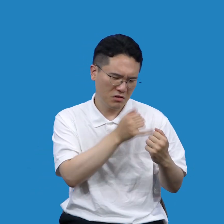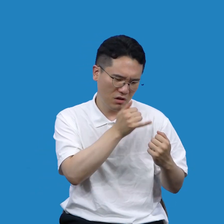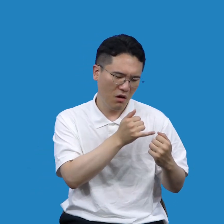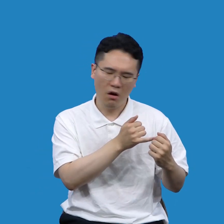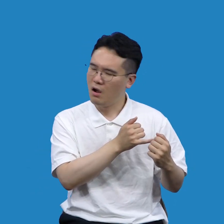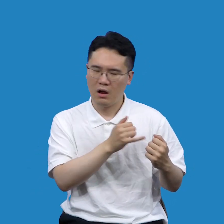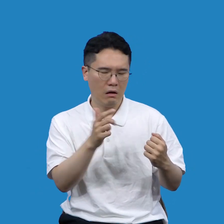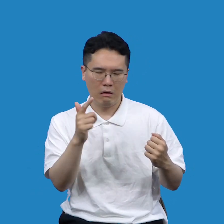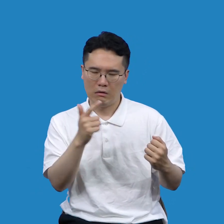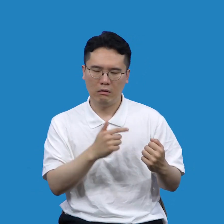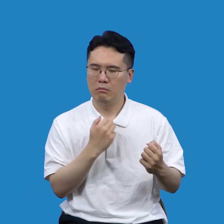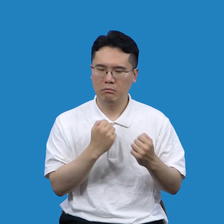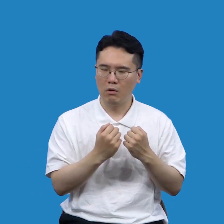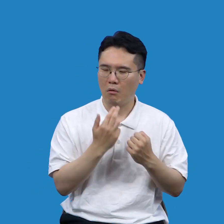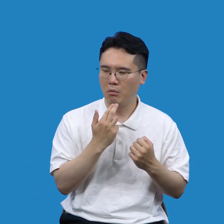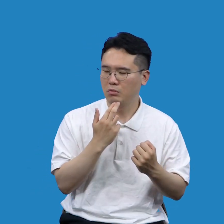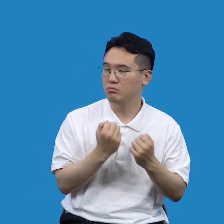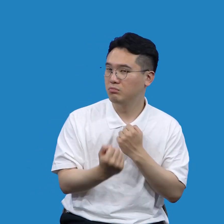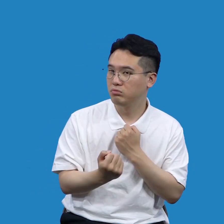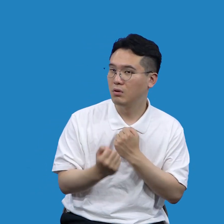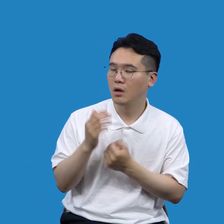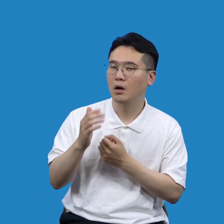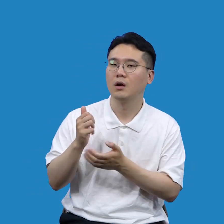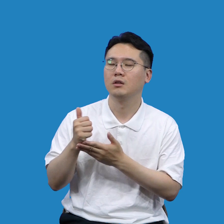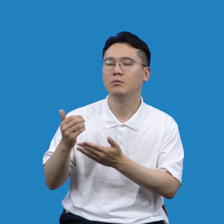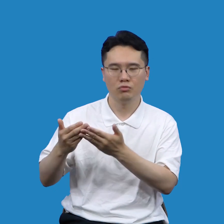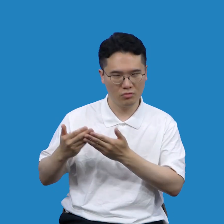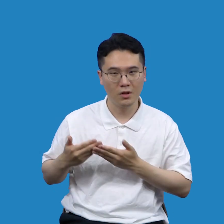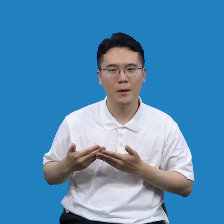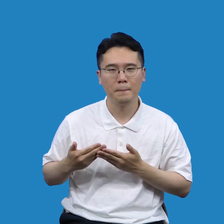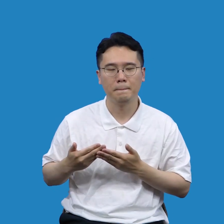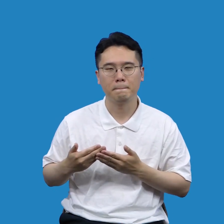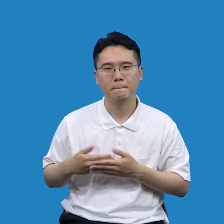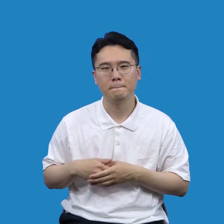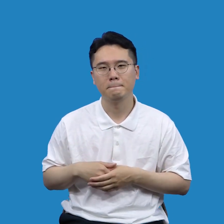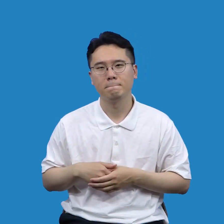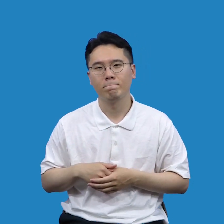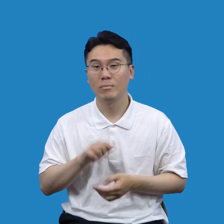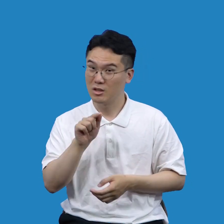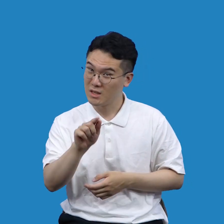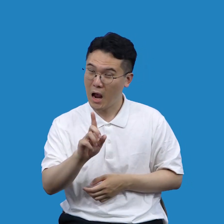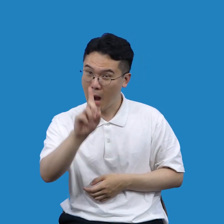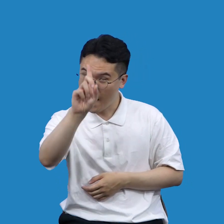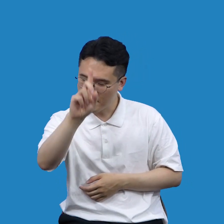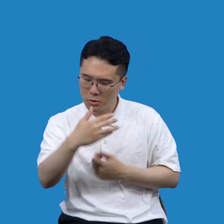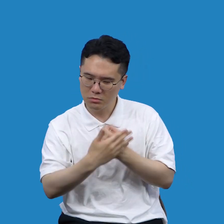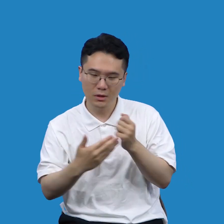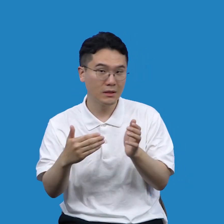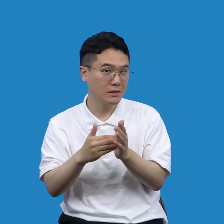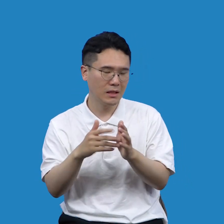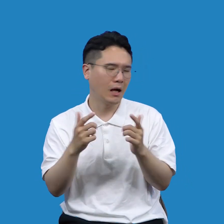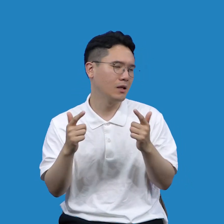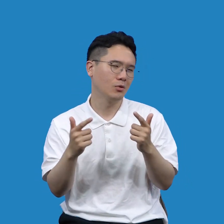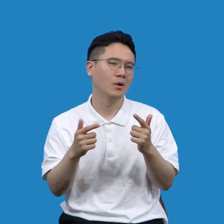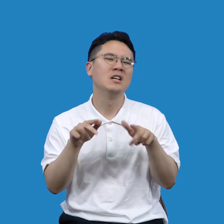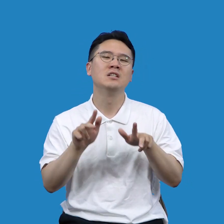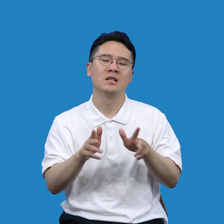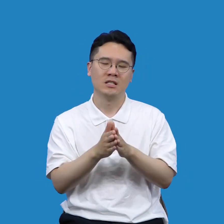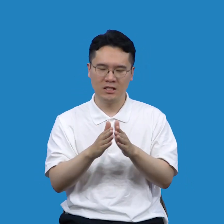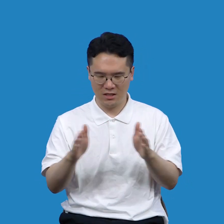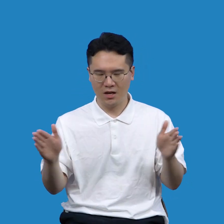전적으로 은혜로구나. 그런데 그것이 단 한 번의 은혜로 끝나는 것이 아니에요. 그것은 은혜의